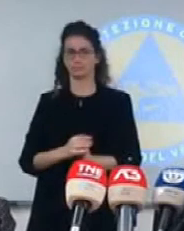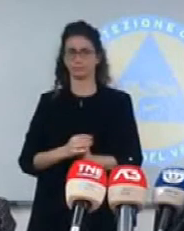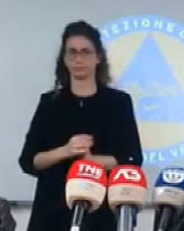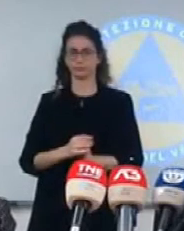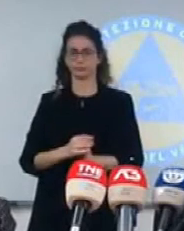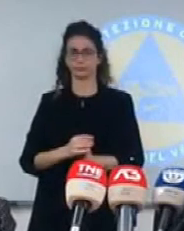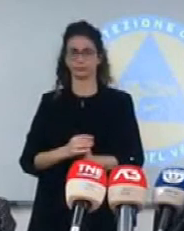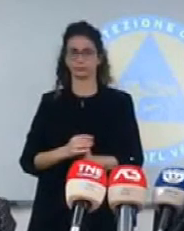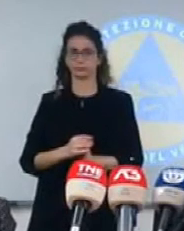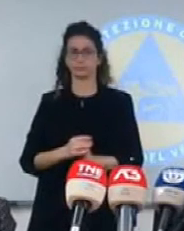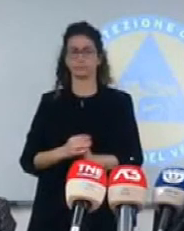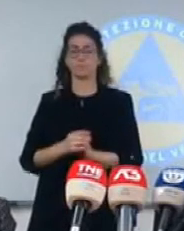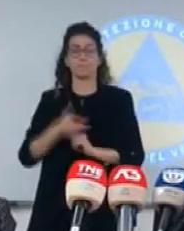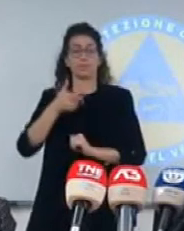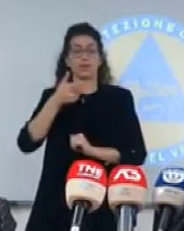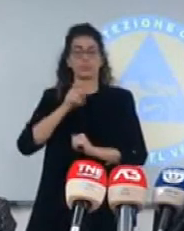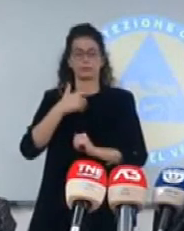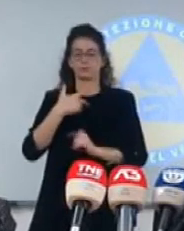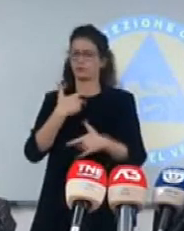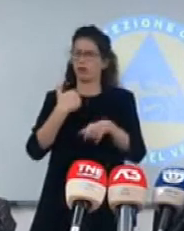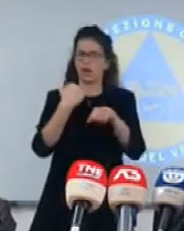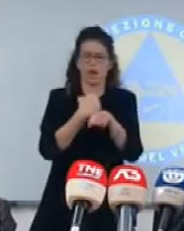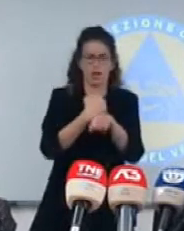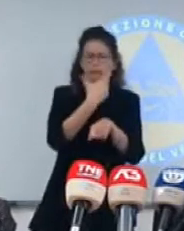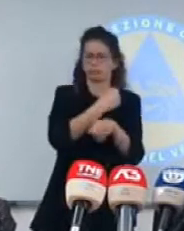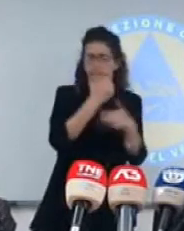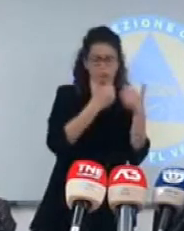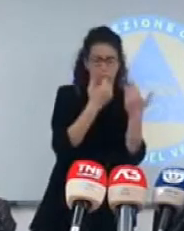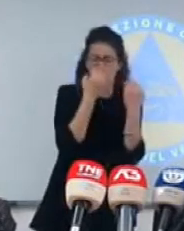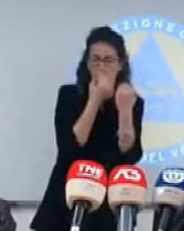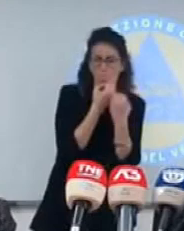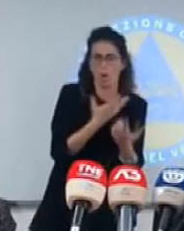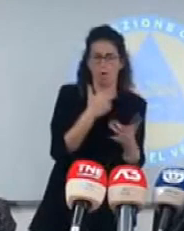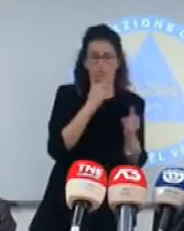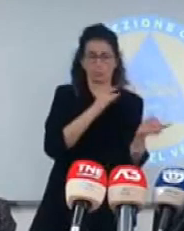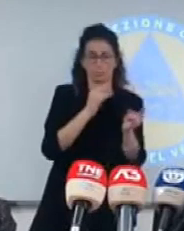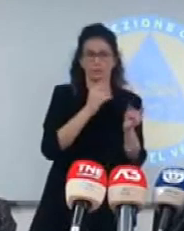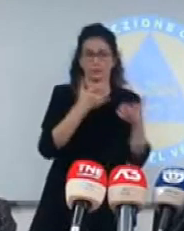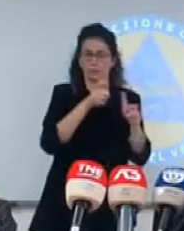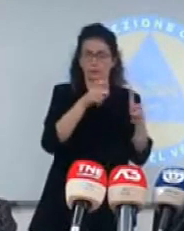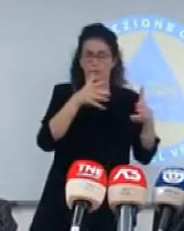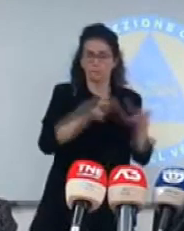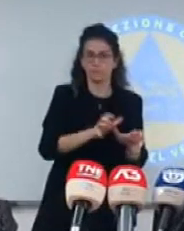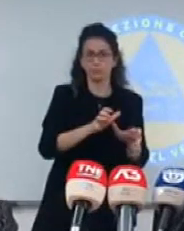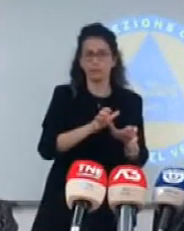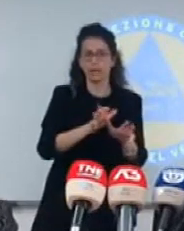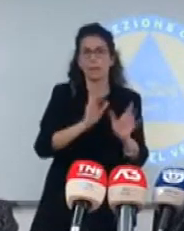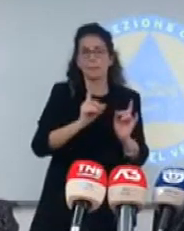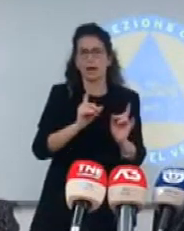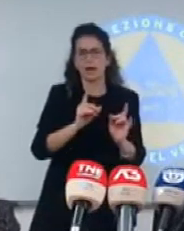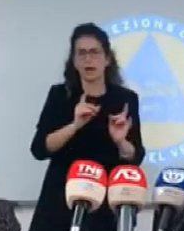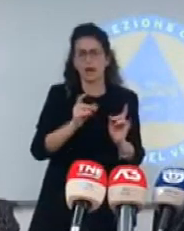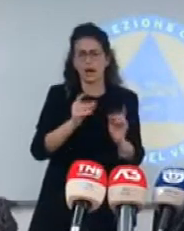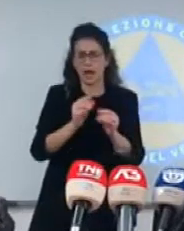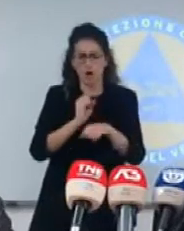mai al di là del buon lavoro che sta facendo il vaccino che non ci rifa riempire gli ospedali come mai con quelli